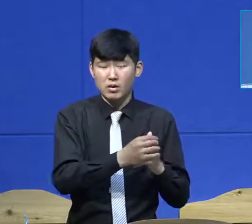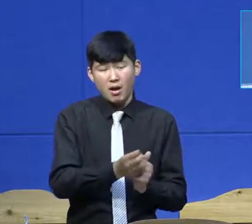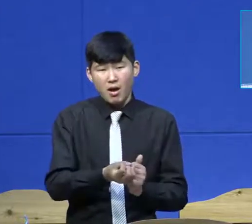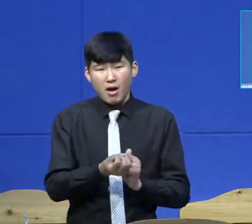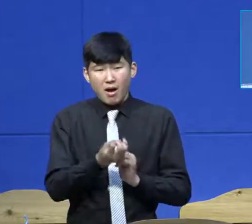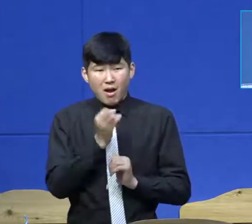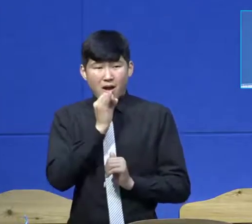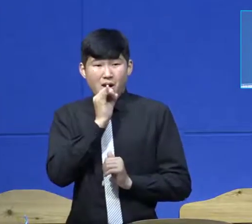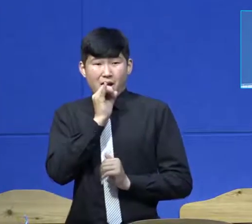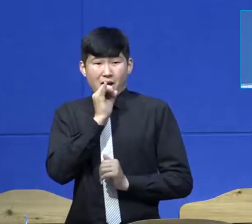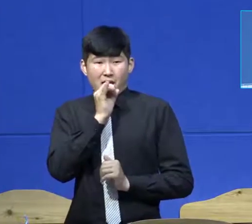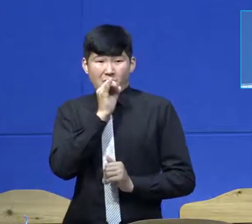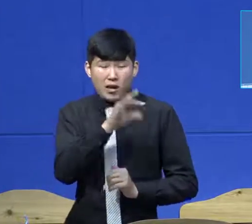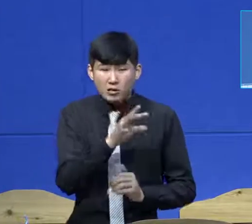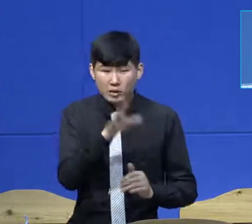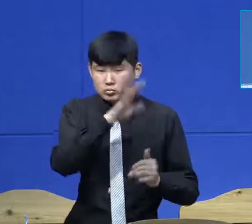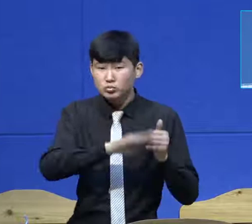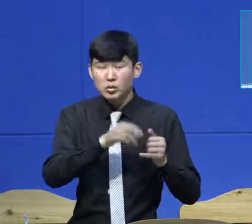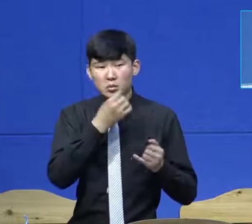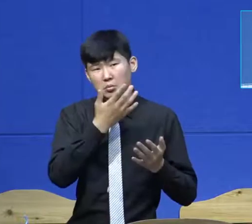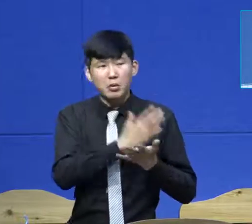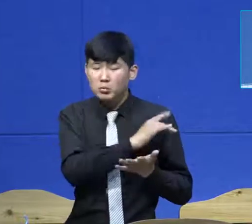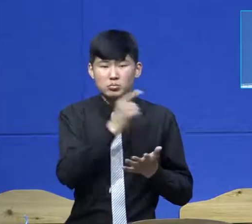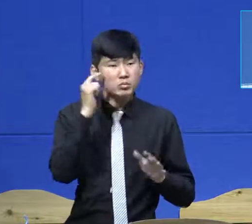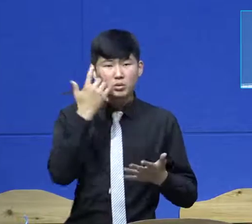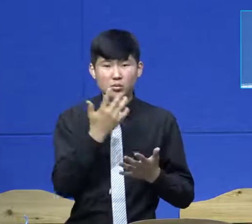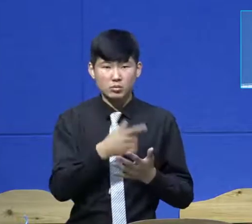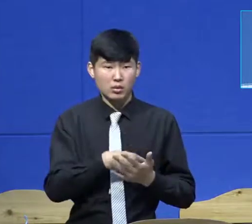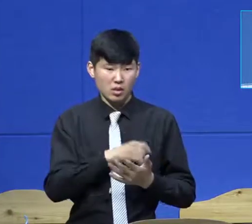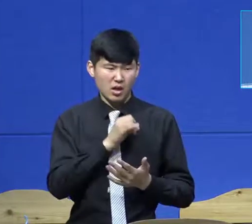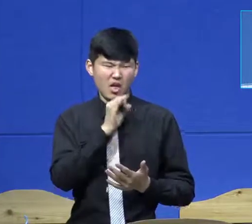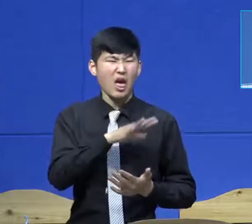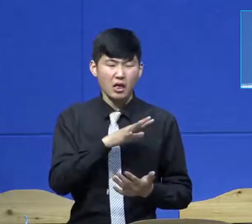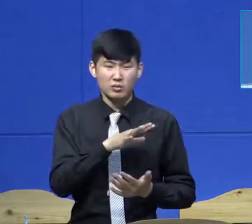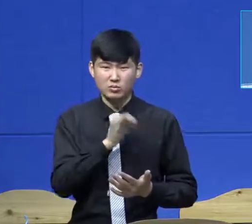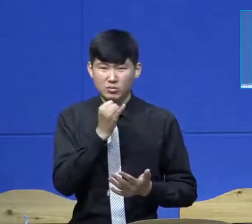хэрэгтэй тийж хэлдэг. Одоо сүүлийн үед тийж хэлж байна уугүй мэдэхгүй. Хэлэл баларх байх тийм ээ.